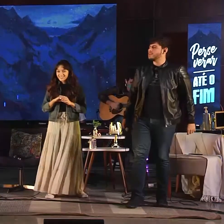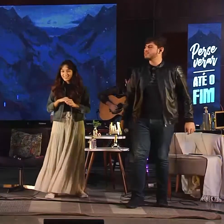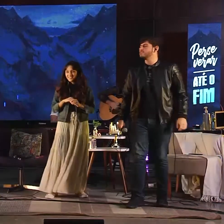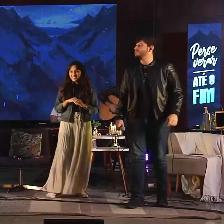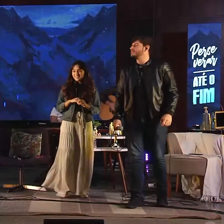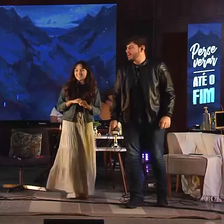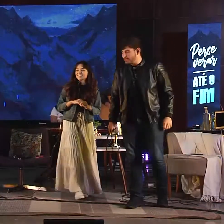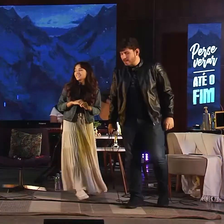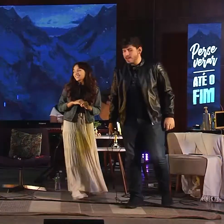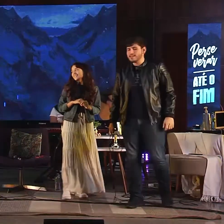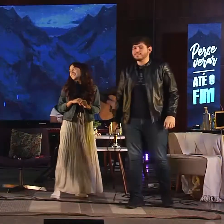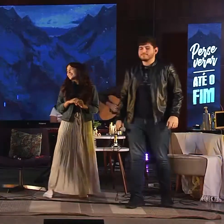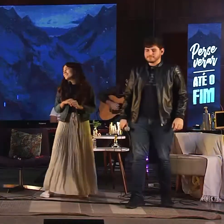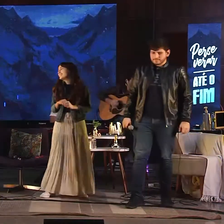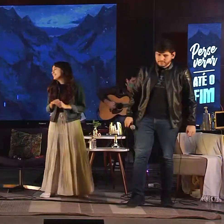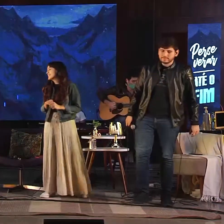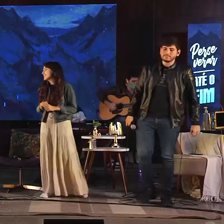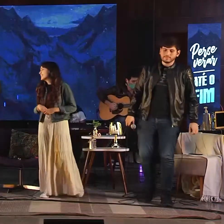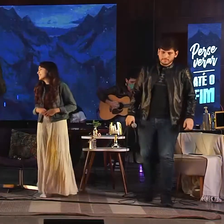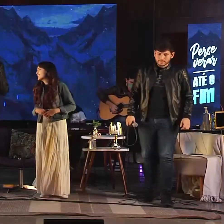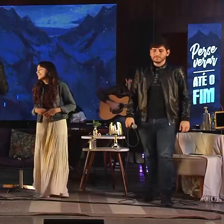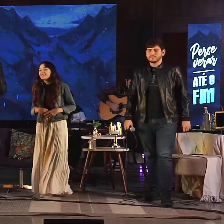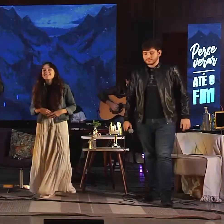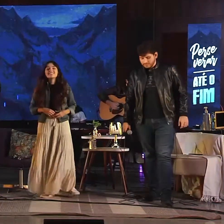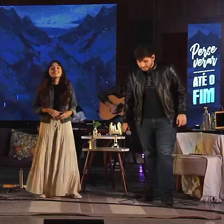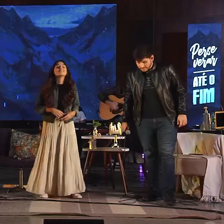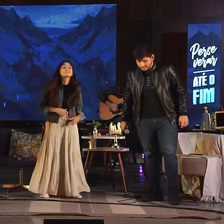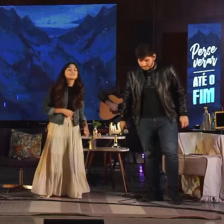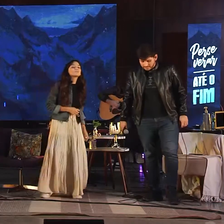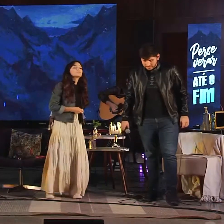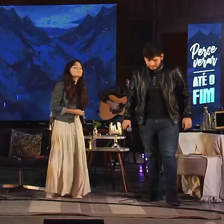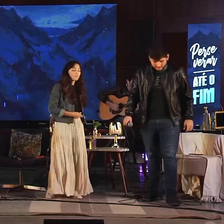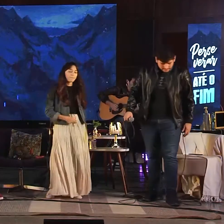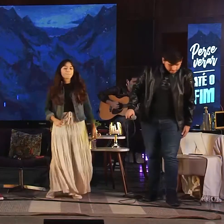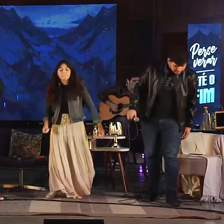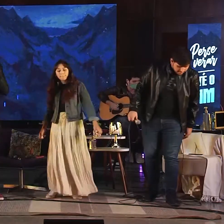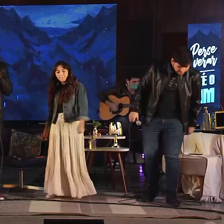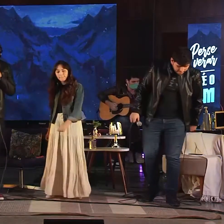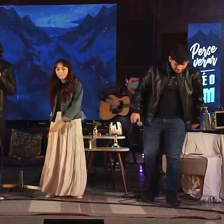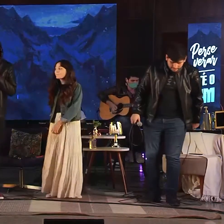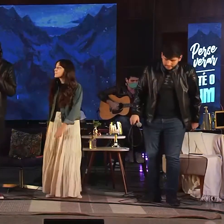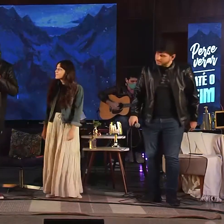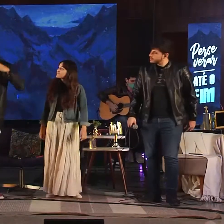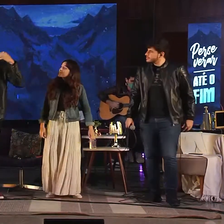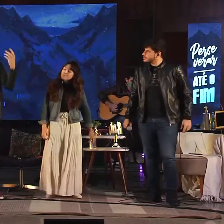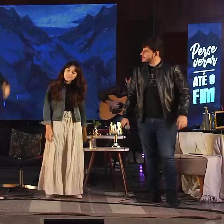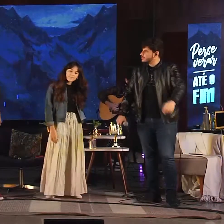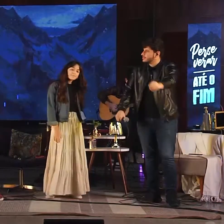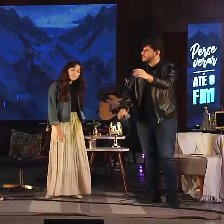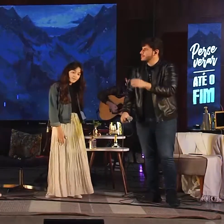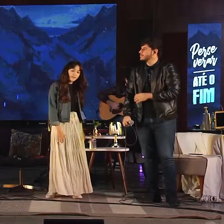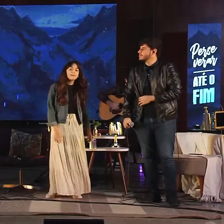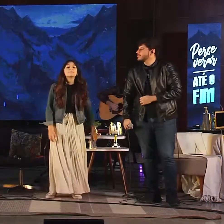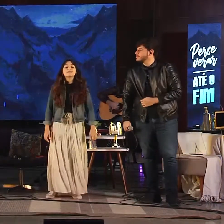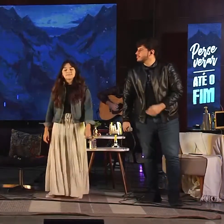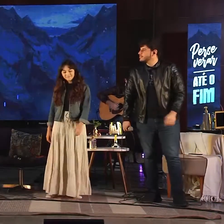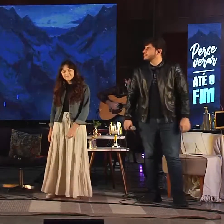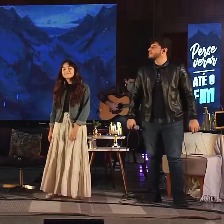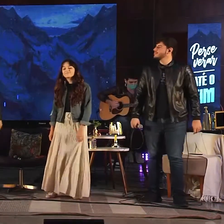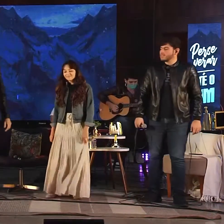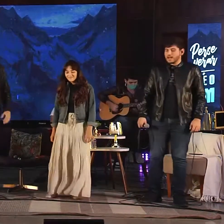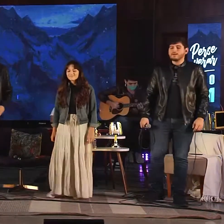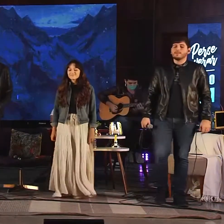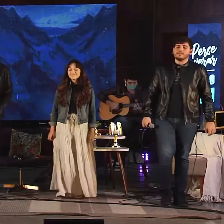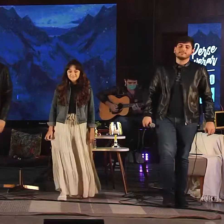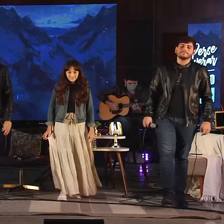grande amigo! Vamos lá, quero que vocês cantem com a gente. Né? Aqui é para todo mundo servir ao Senhor e louvar